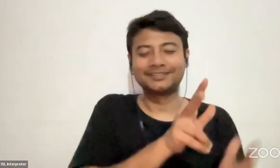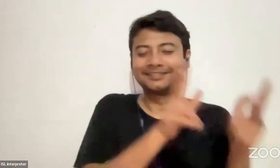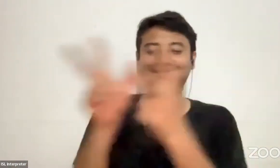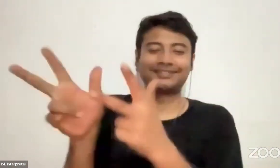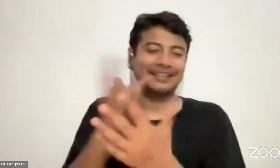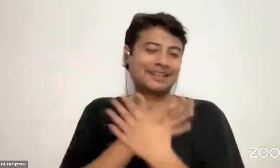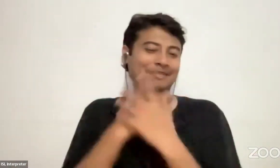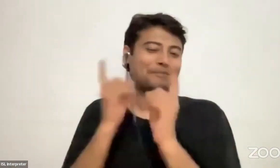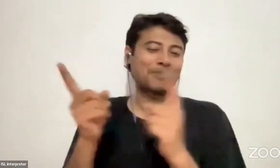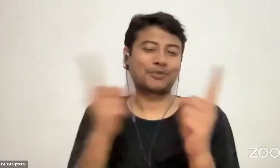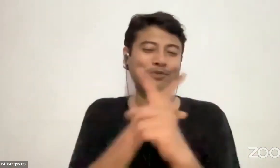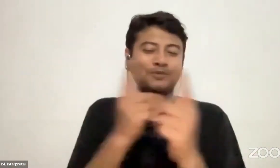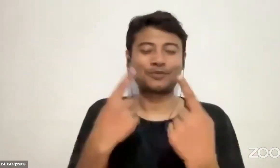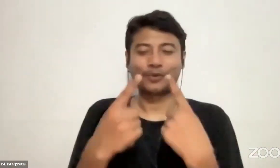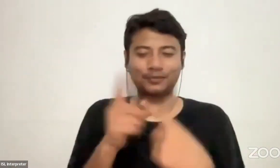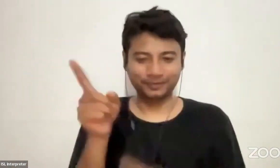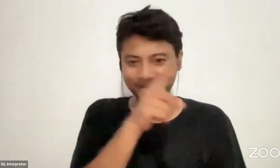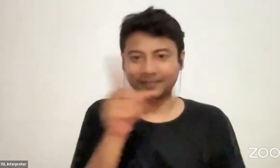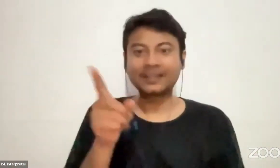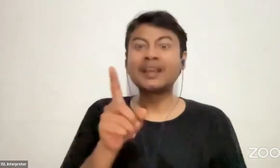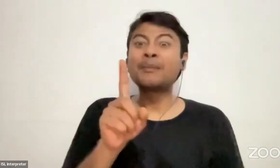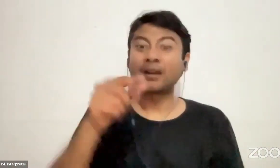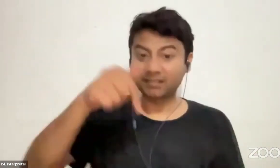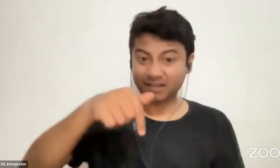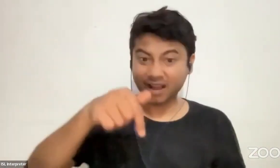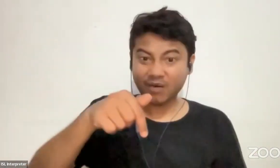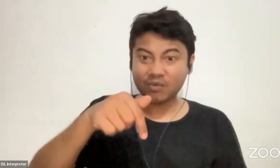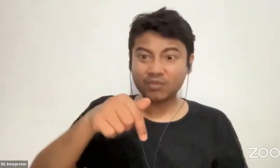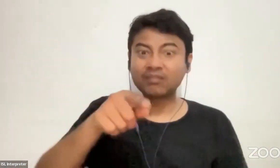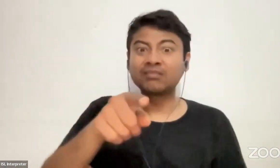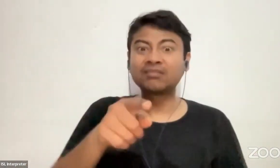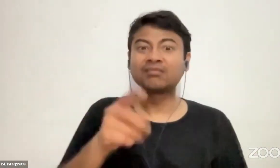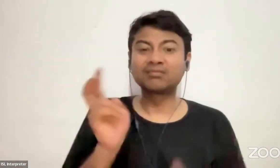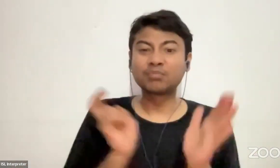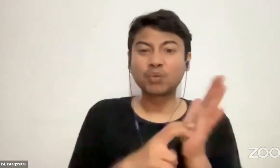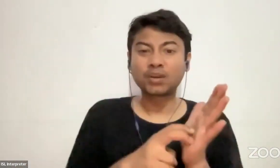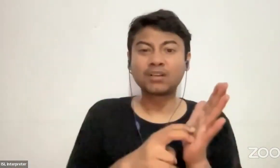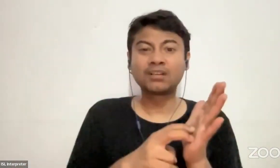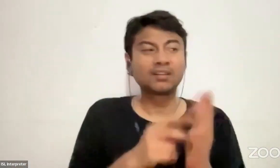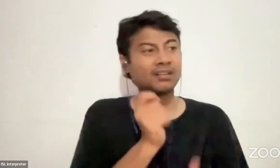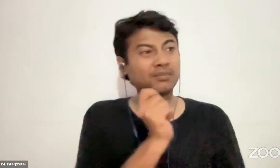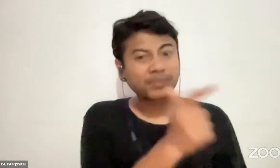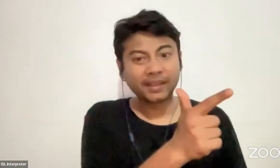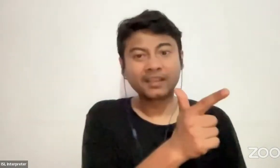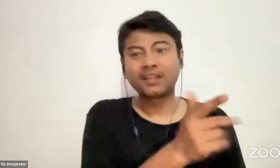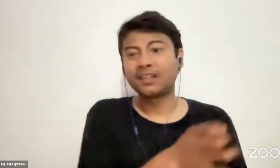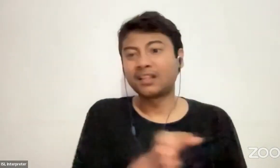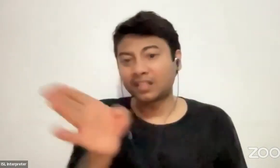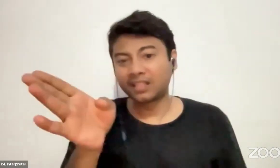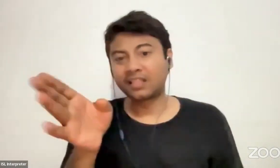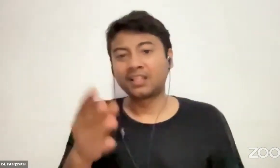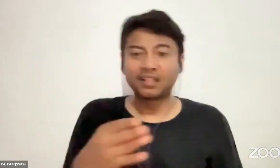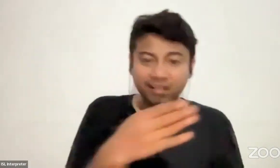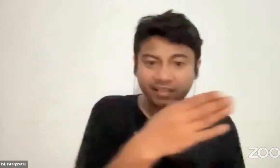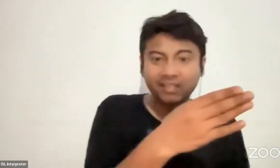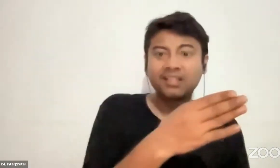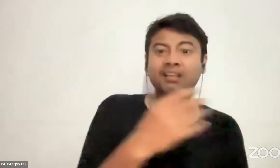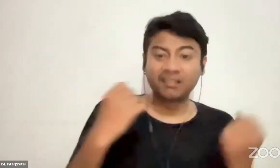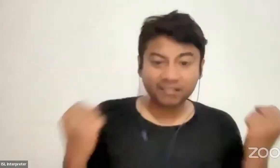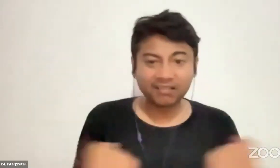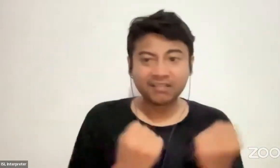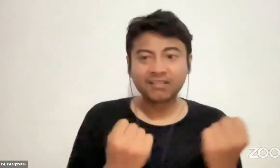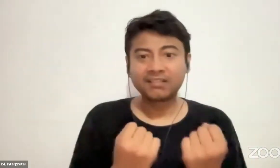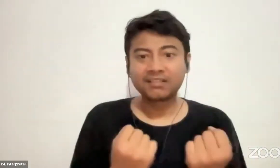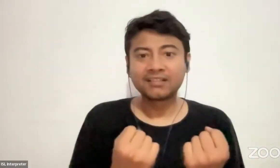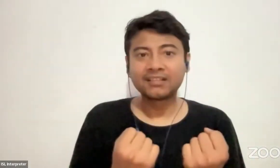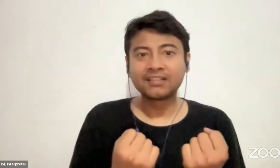पास जाओ, ड्यूटी दो, ये करो, वो करो, पैसा। वहां ऐसा नहीं है, वहां आपका मन आया, नहीं, घर अच्छा नहीं लग रहा, बदल दो इसको, तो सब अपने